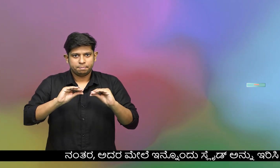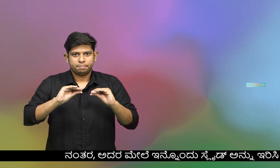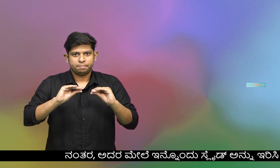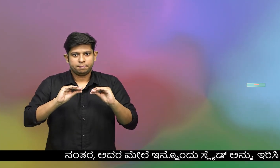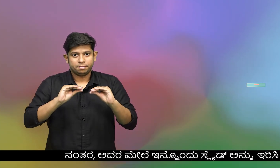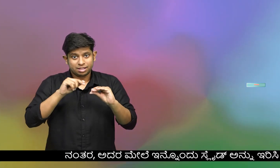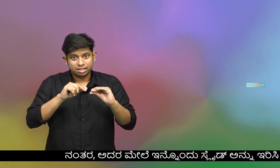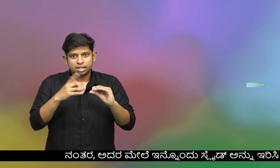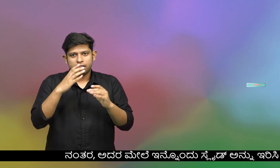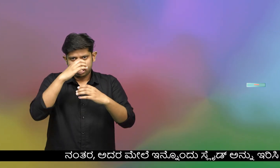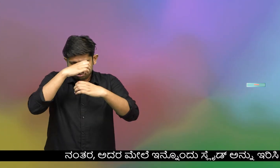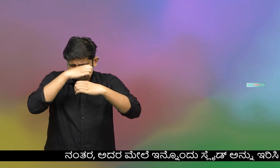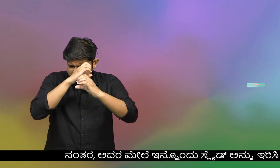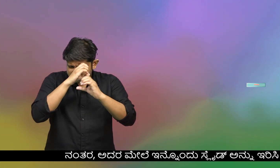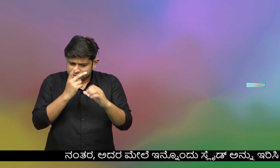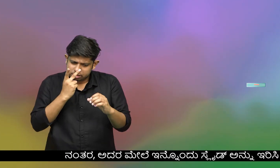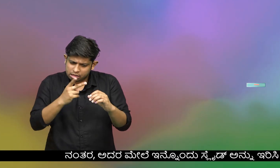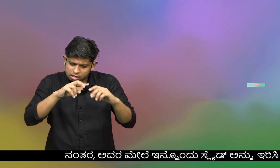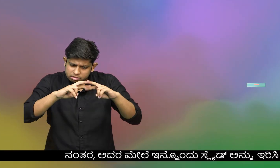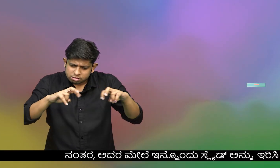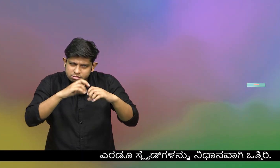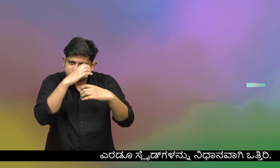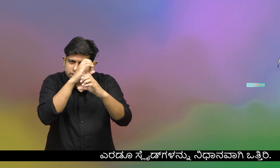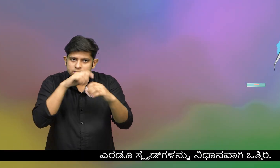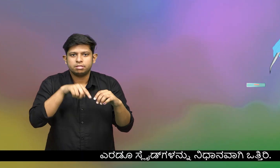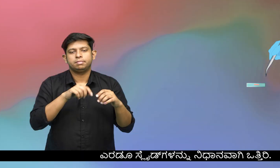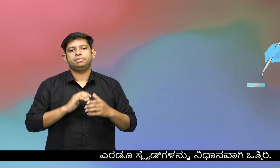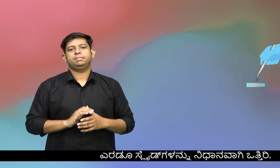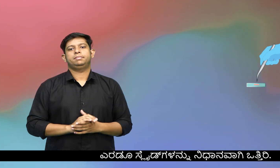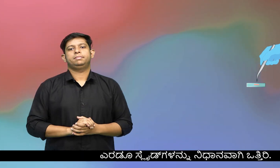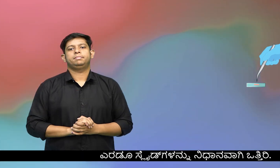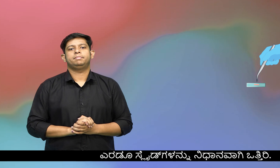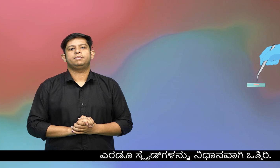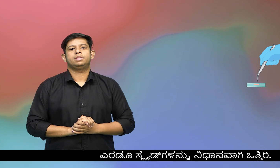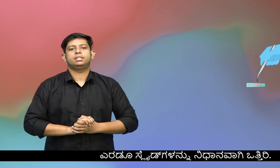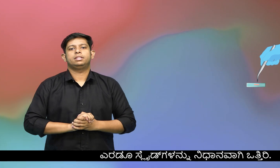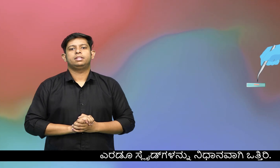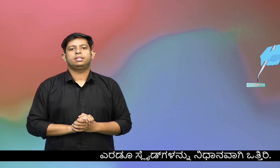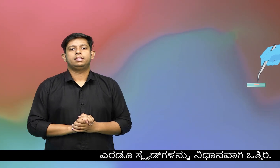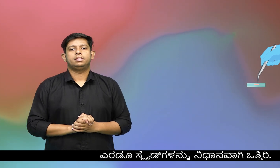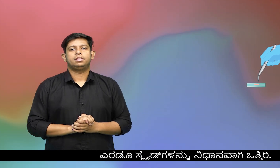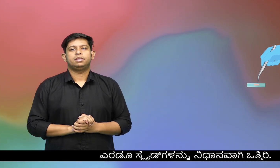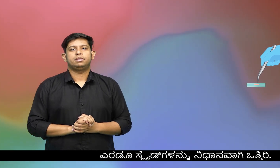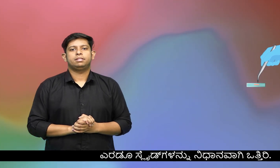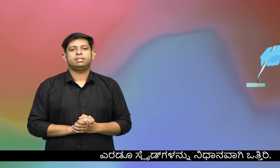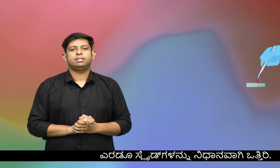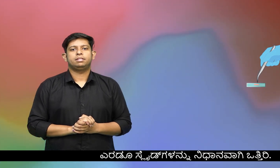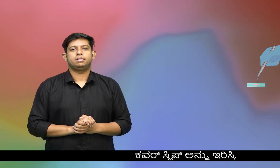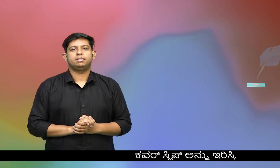ನಂತರ ಅದರ ಮೇಲೆ ಇನ್ನೊಂದು ಸ್ಲೈಡ್ ಅನ್ನು ಇರಿಸಿ ಮತ್ತು 2 ಸ್ಲೈಡ್ಗಳನ್ನು ನಿಧಾನವಾಗಿ ಒತ್ತಿರಿ. ಕವರ್